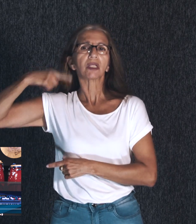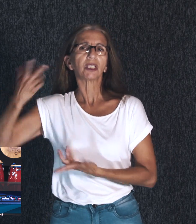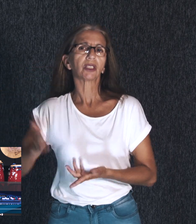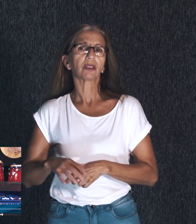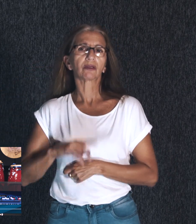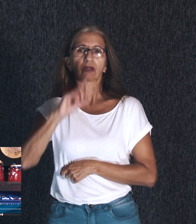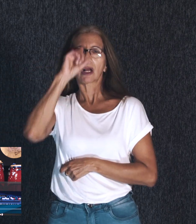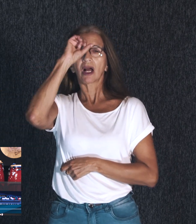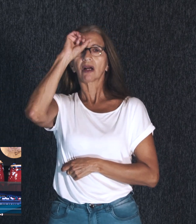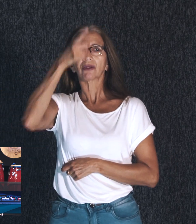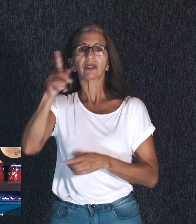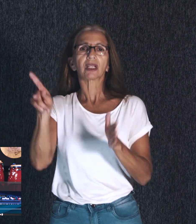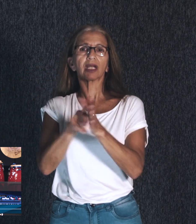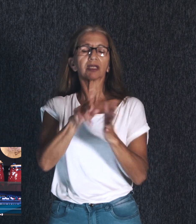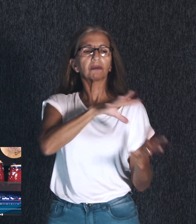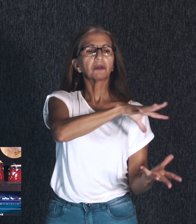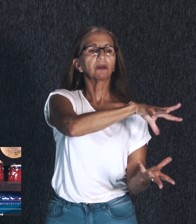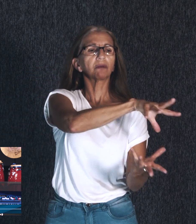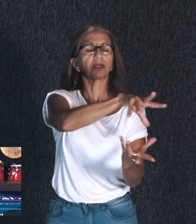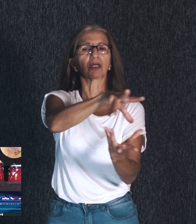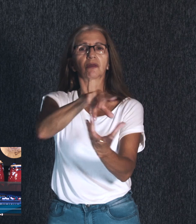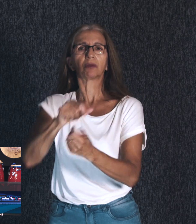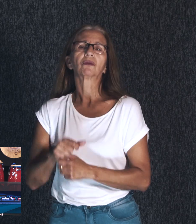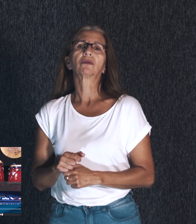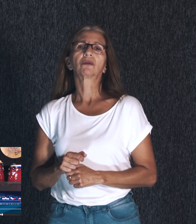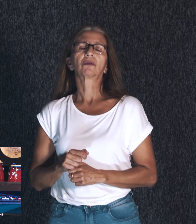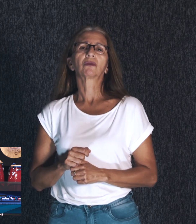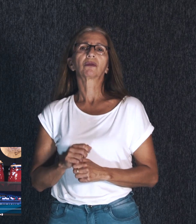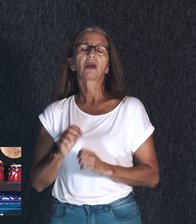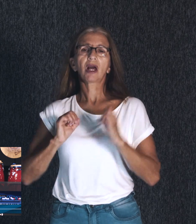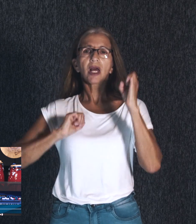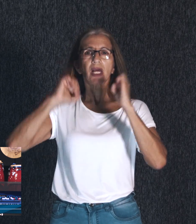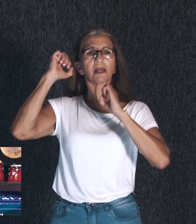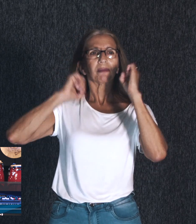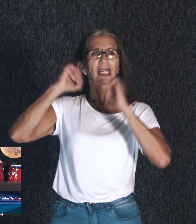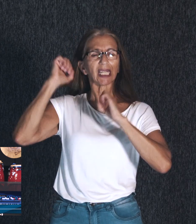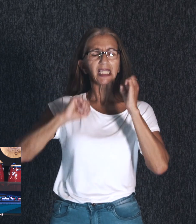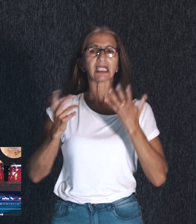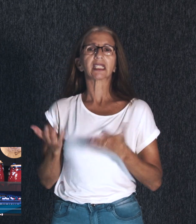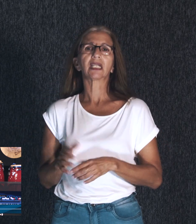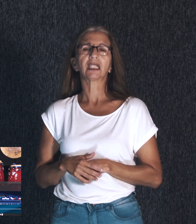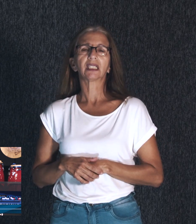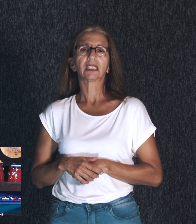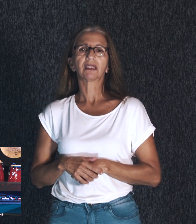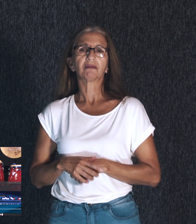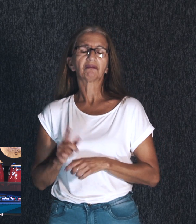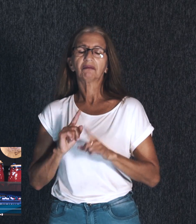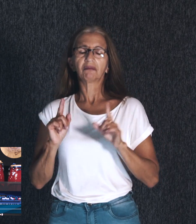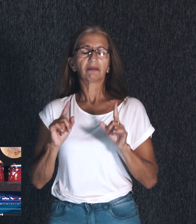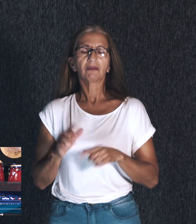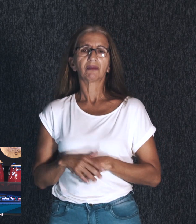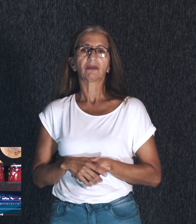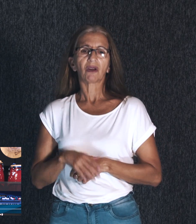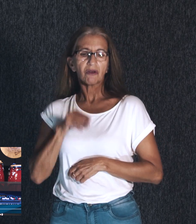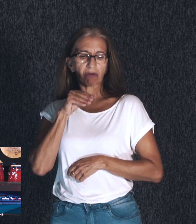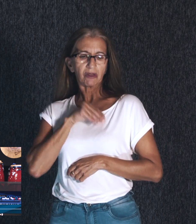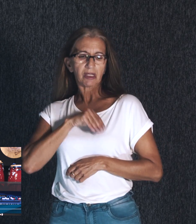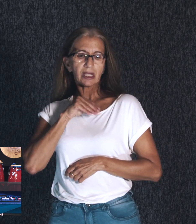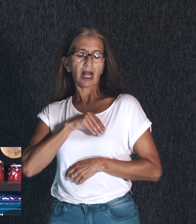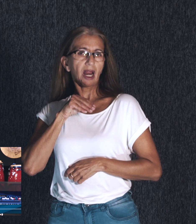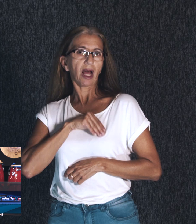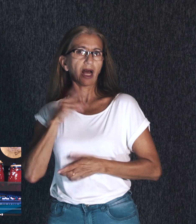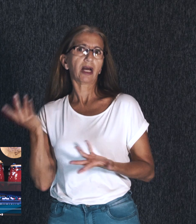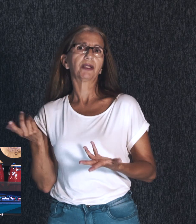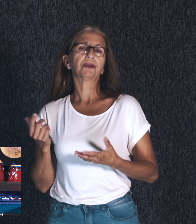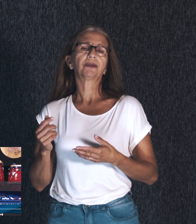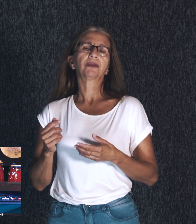deste mundo. A sua vida não é dirigida pela sua empresa. A sua vida não é dirigida pelo salário que você ganha. Mas a